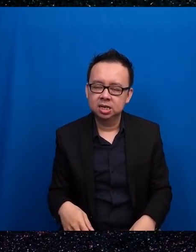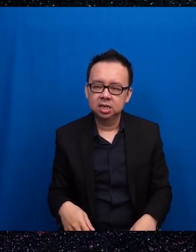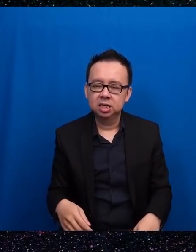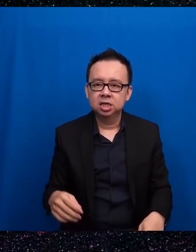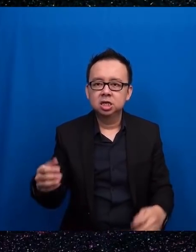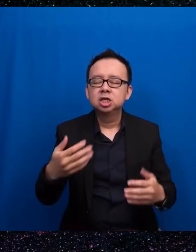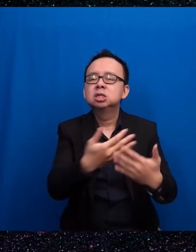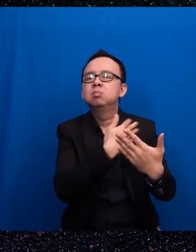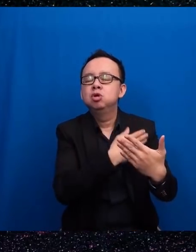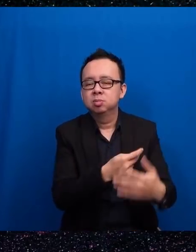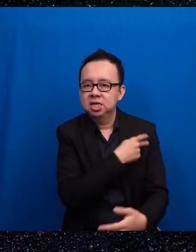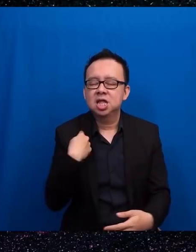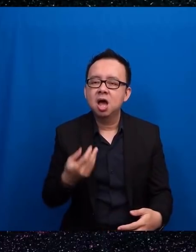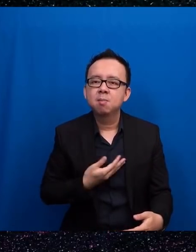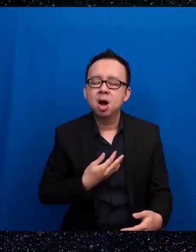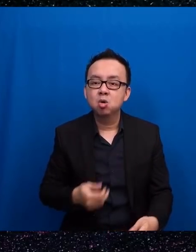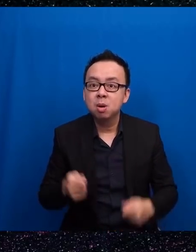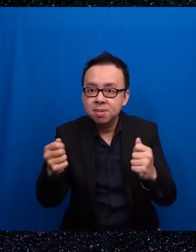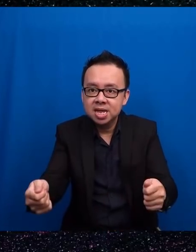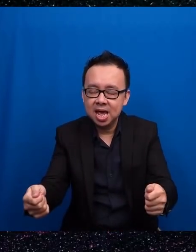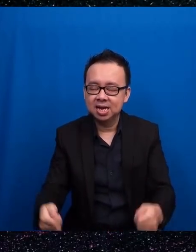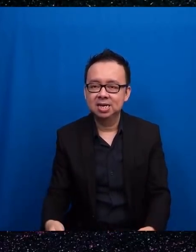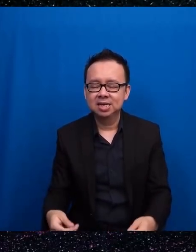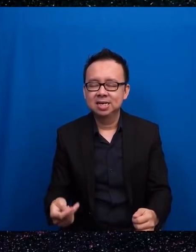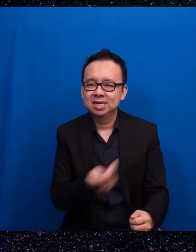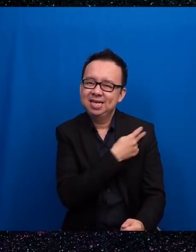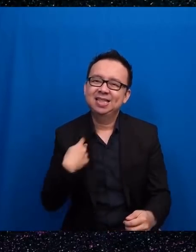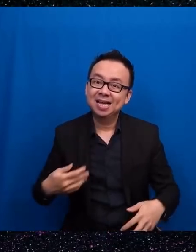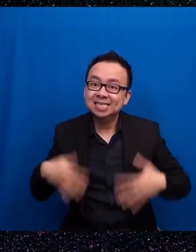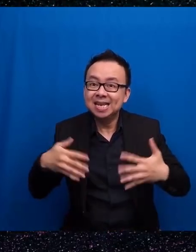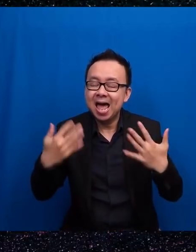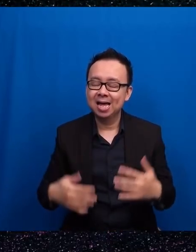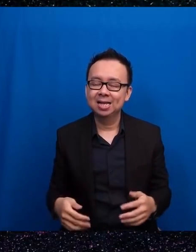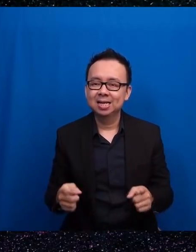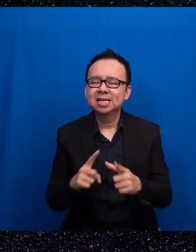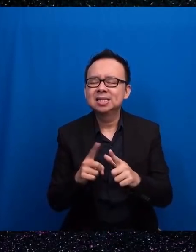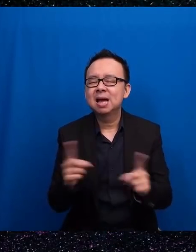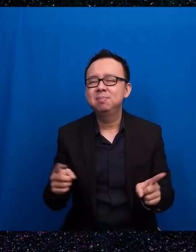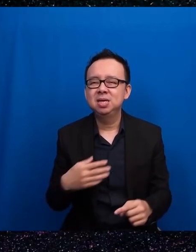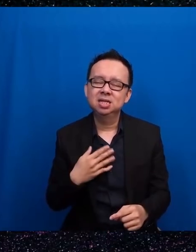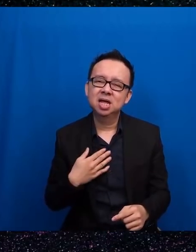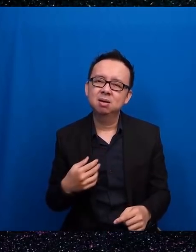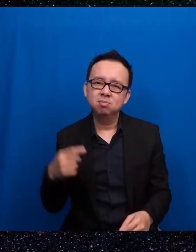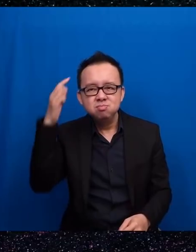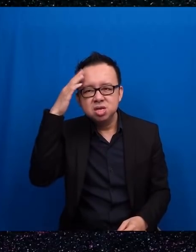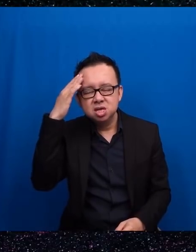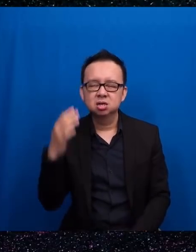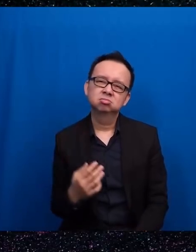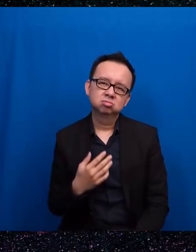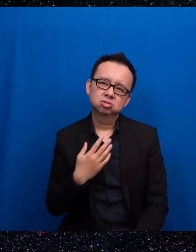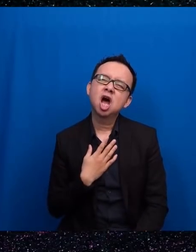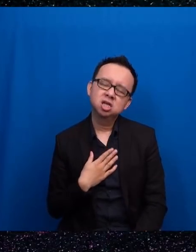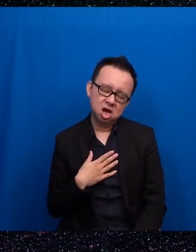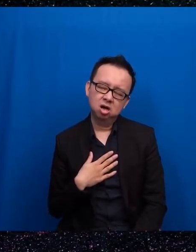Sebelum waktu mau diberikan itu rasanya senang bisa memberi orang, bisa memberkati. Tapi rasanya juga ada sayang ya.